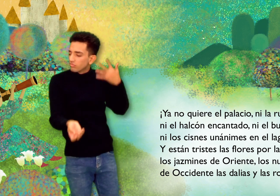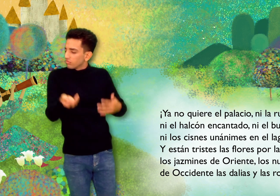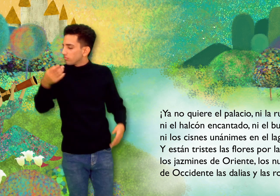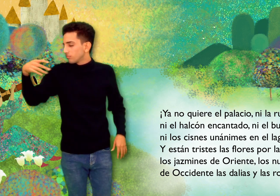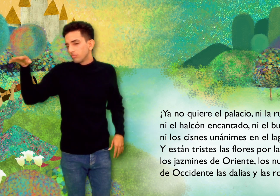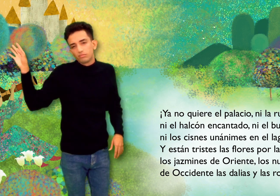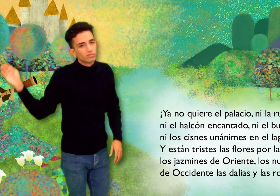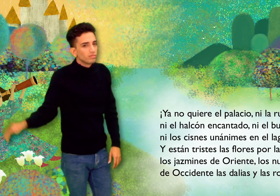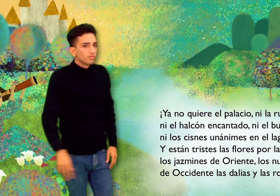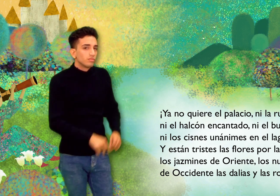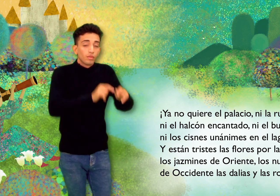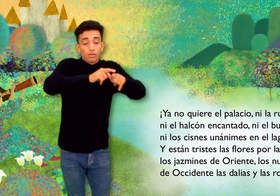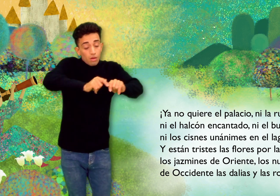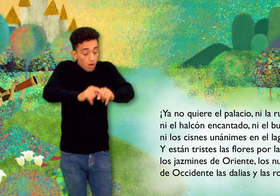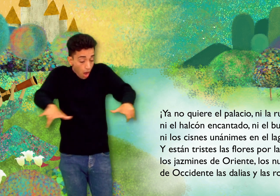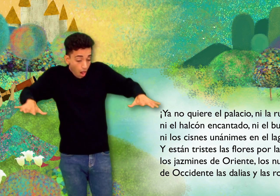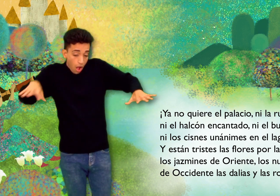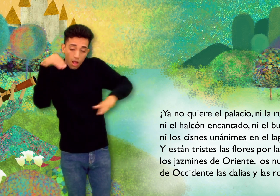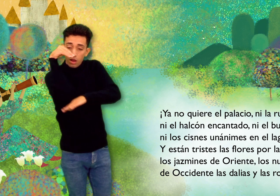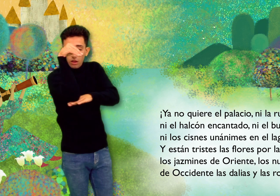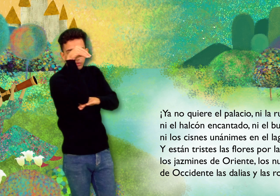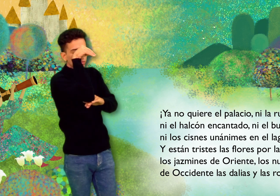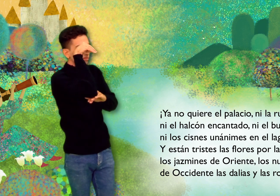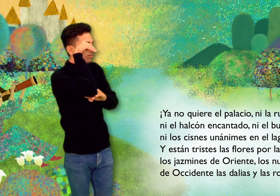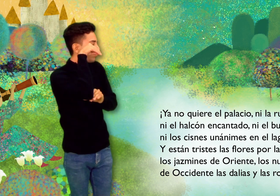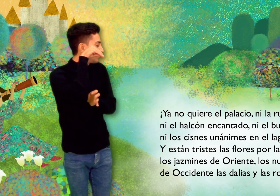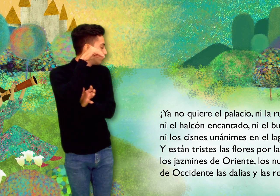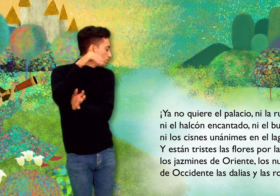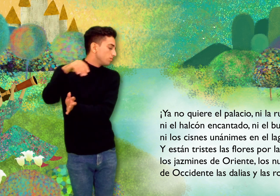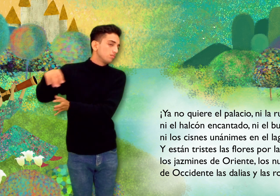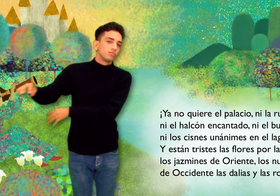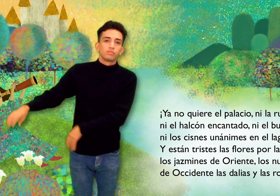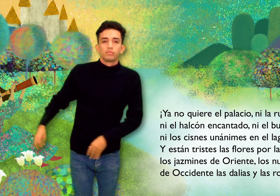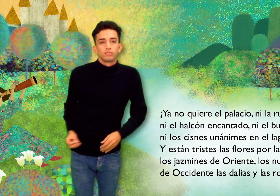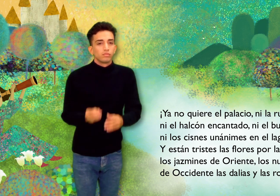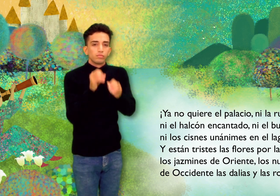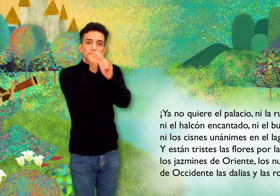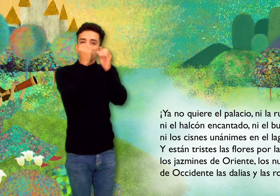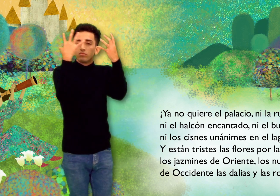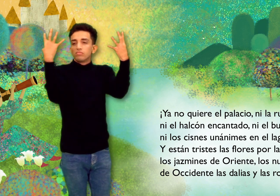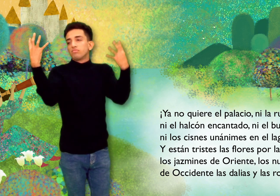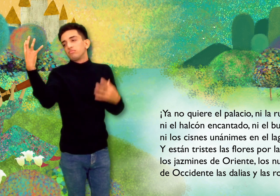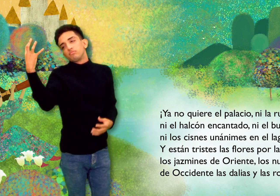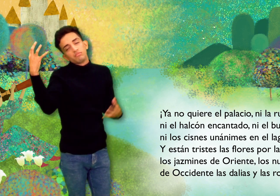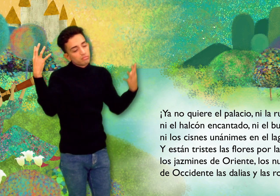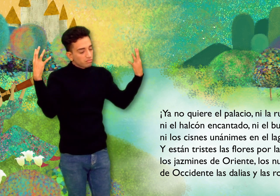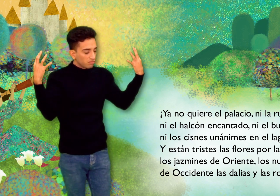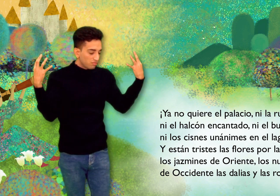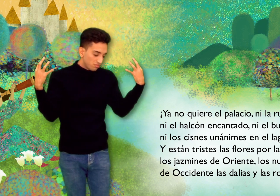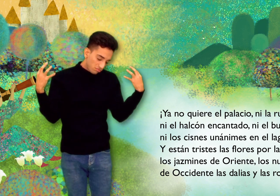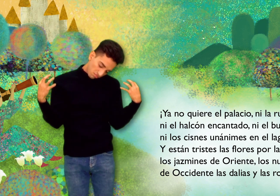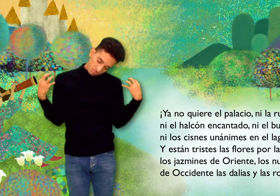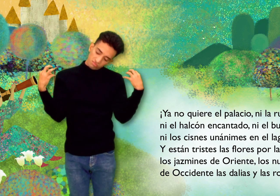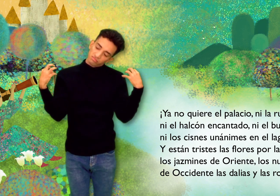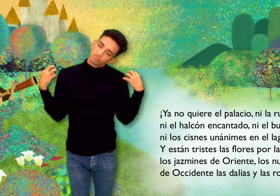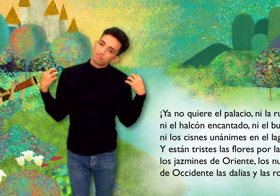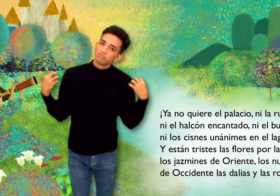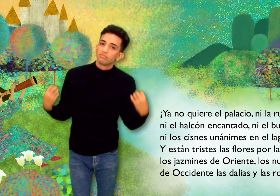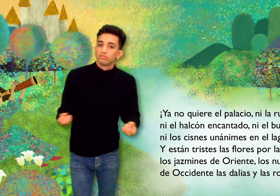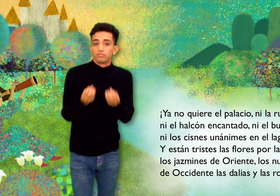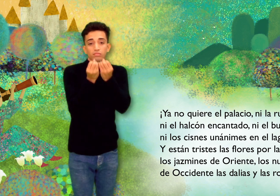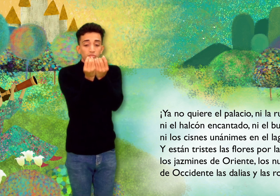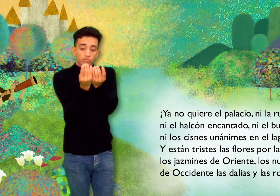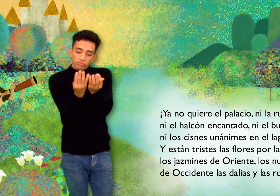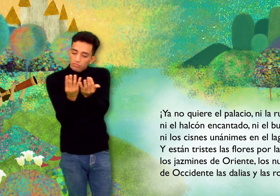escarlata, ni los cisnes unánimes en el lago de Azur. Y están tristes las flores por la flor